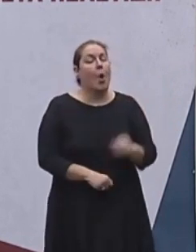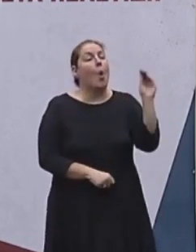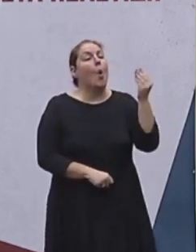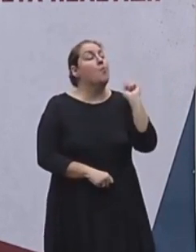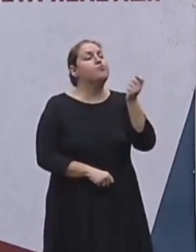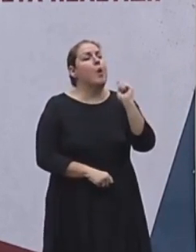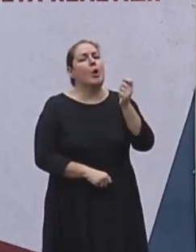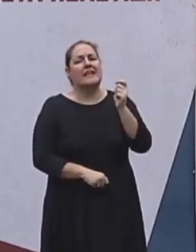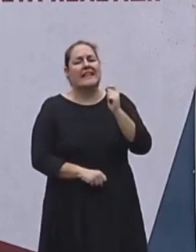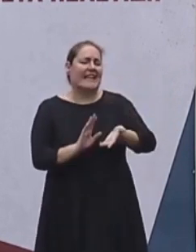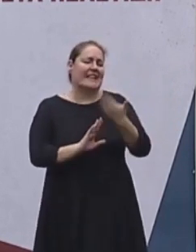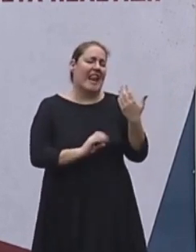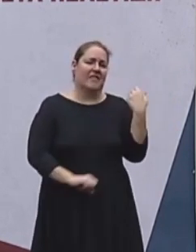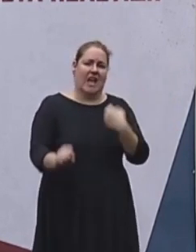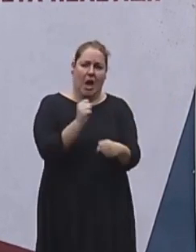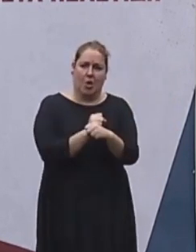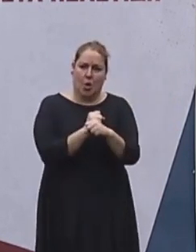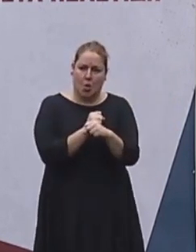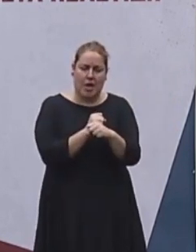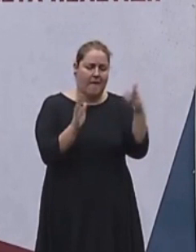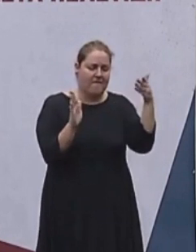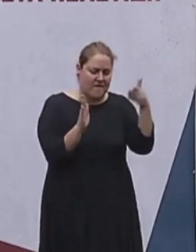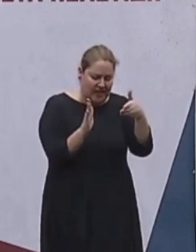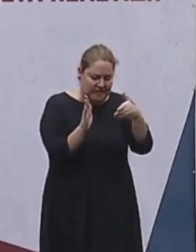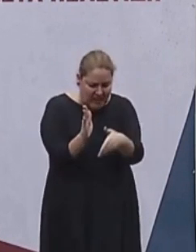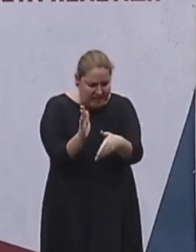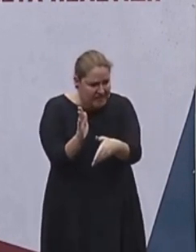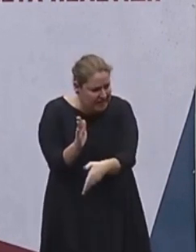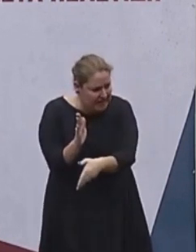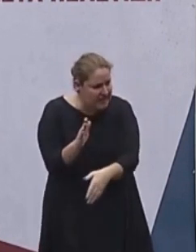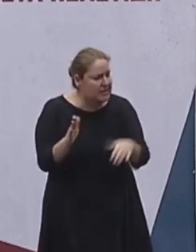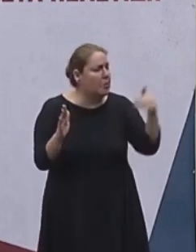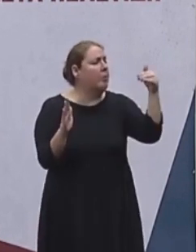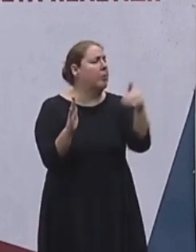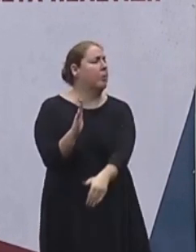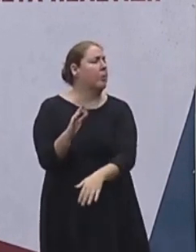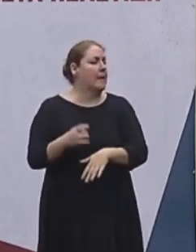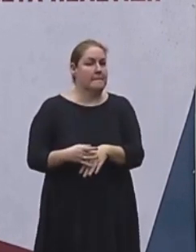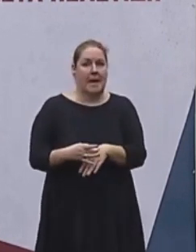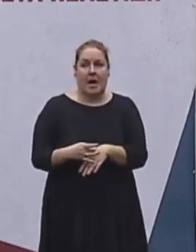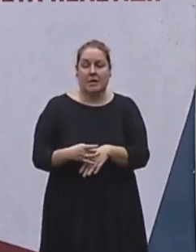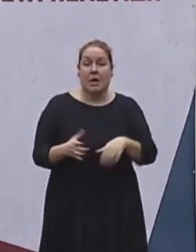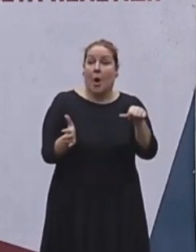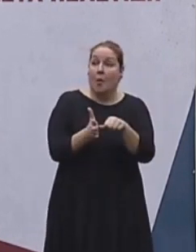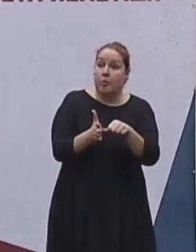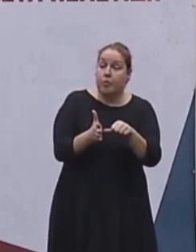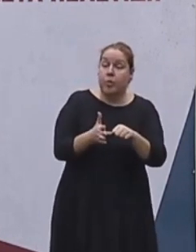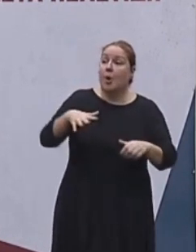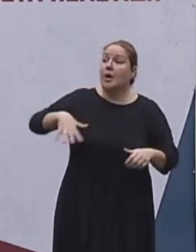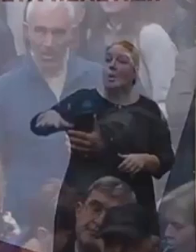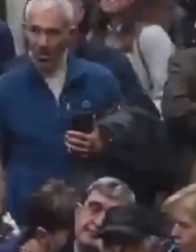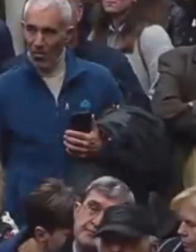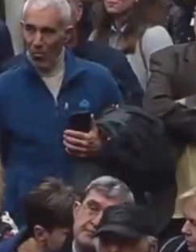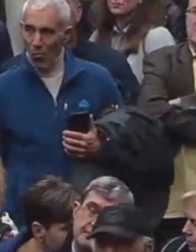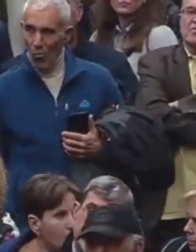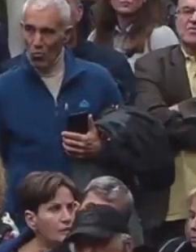τα 4,5 τελευταία χρόνια βυθίζουν την Πάτρα στην παρακμή. Η Πάτρα, η τρίτη πόλη της χώρας, με το